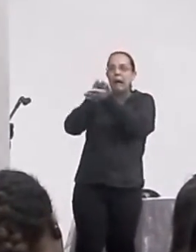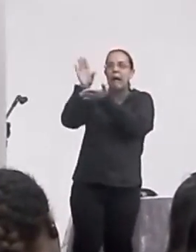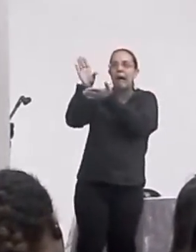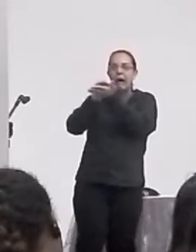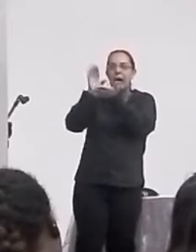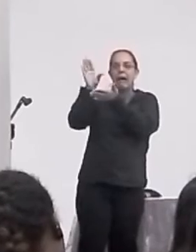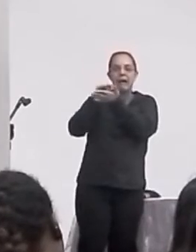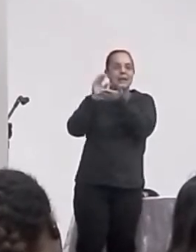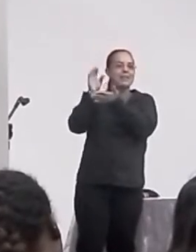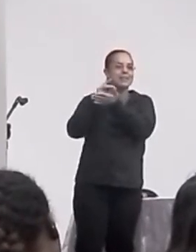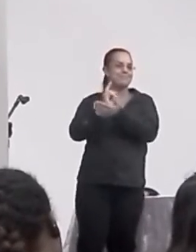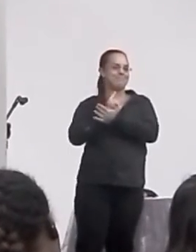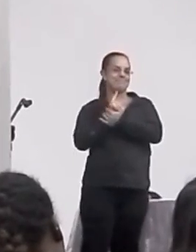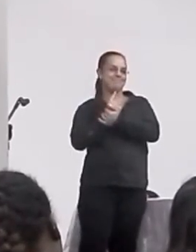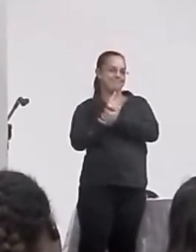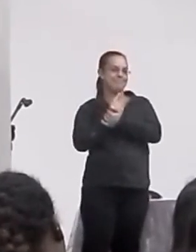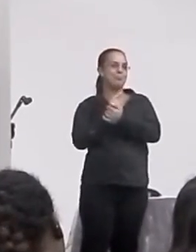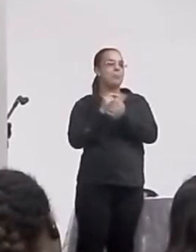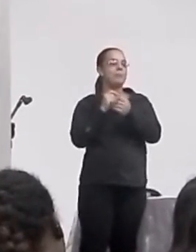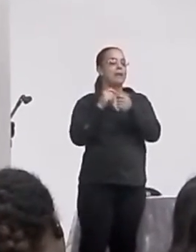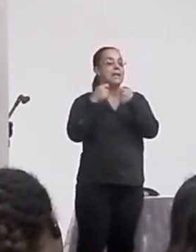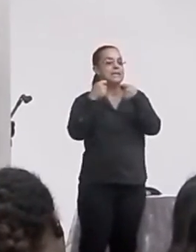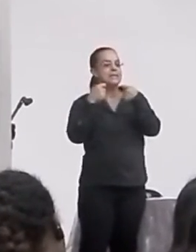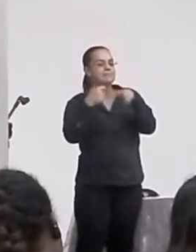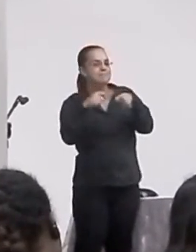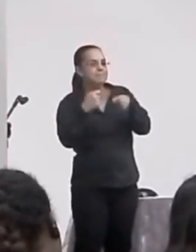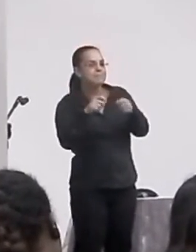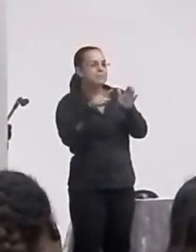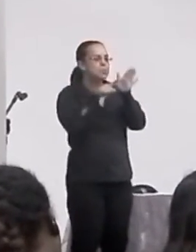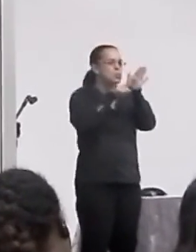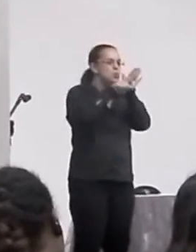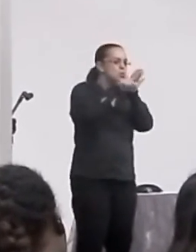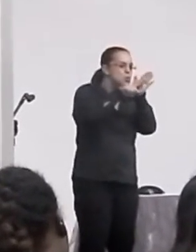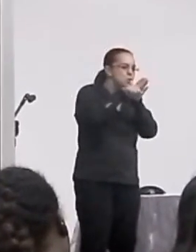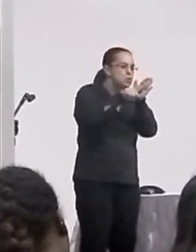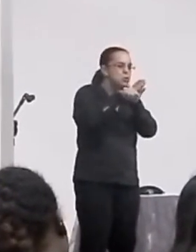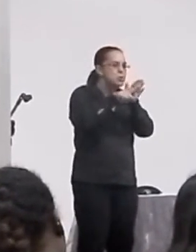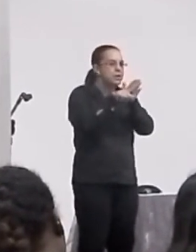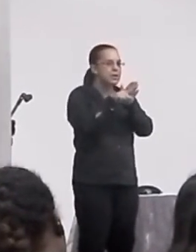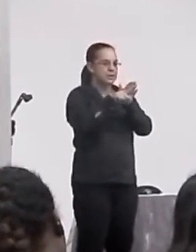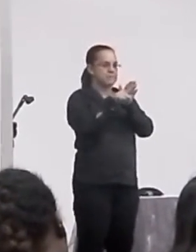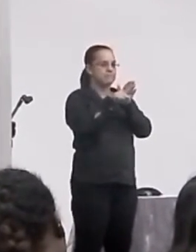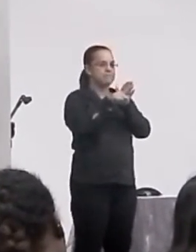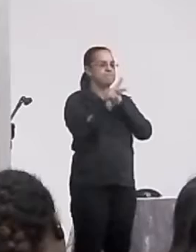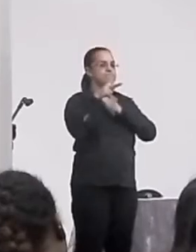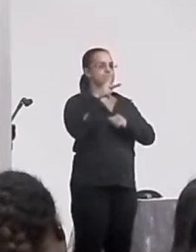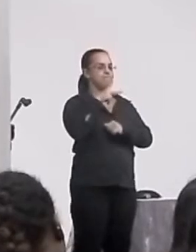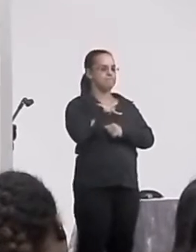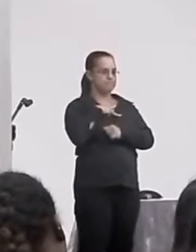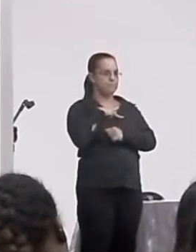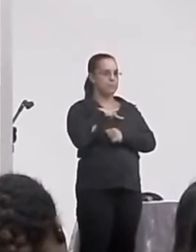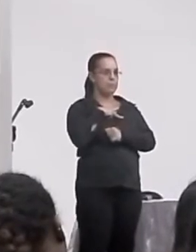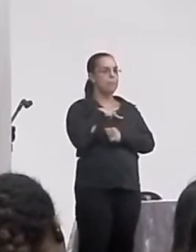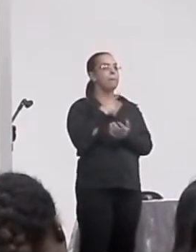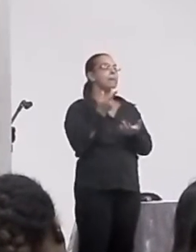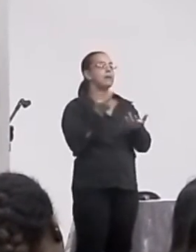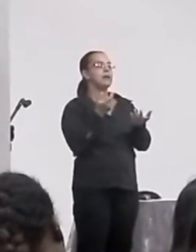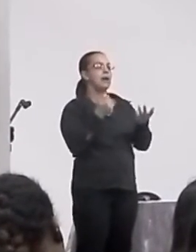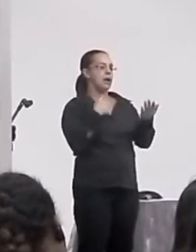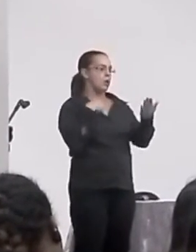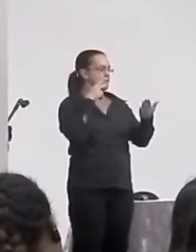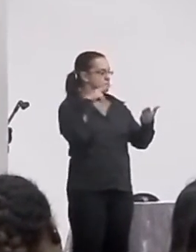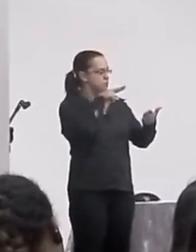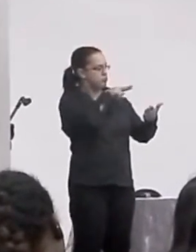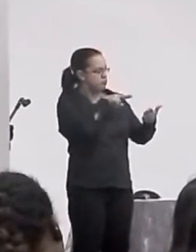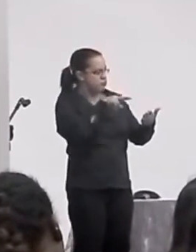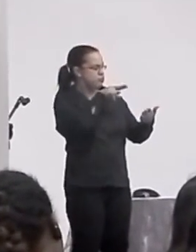Então, uma pesquisa, onde quando você acaba o seu primeiro livro, você é a melhor do mundo